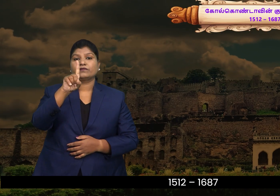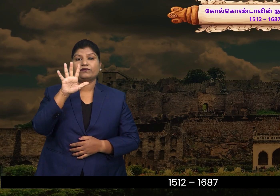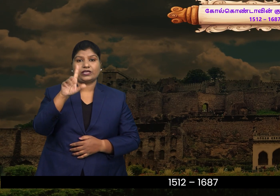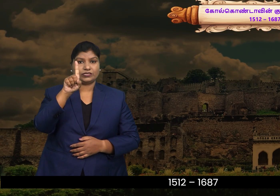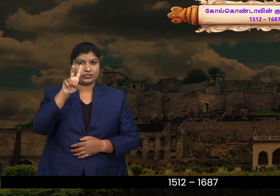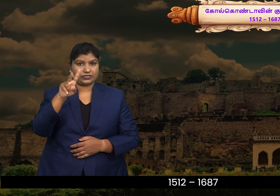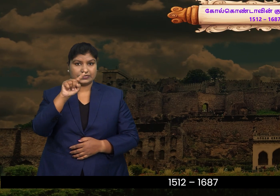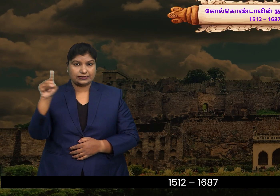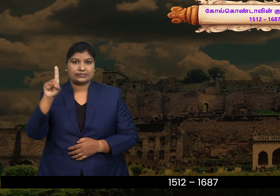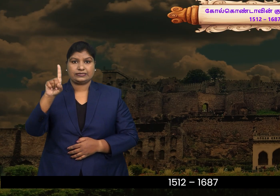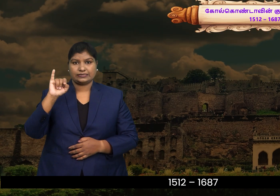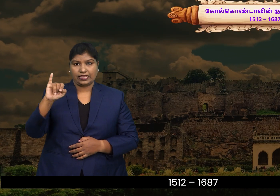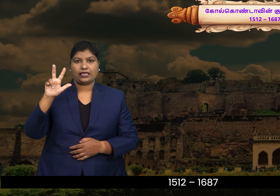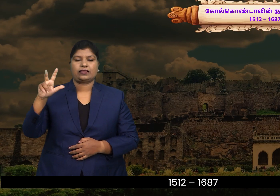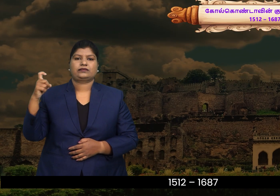1512 முதல்